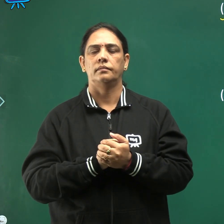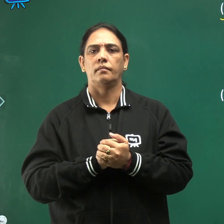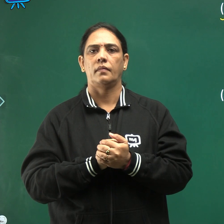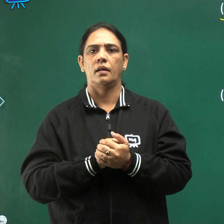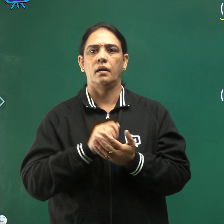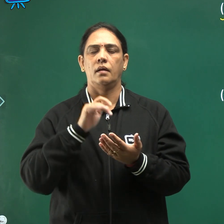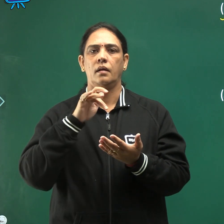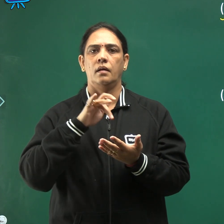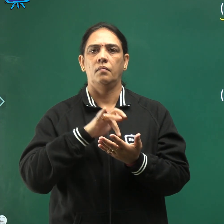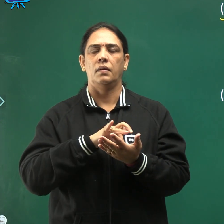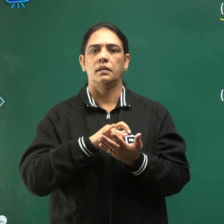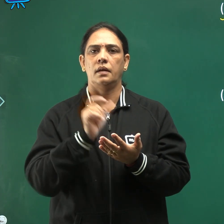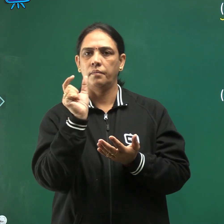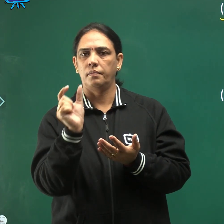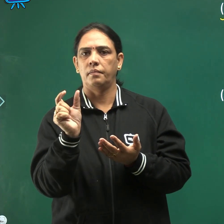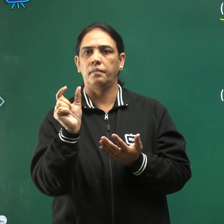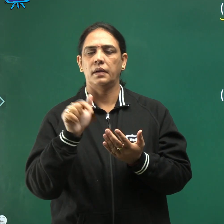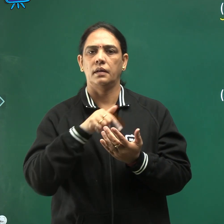मध्य पद का